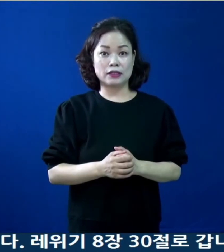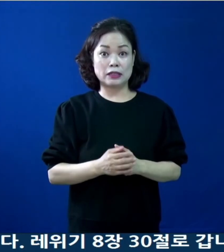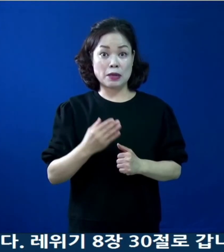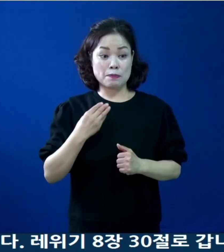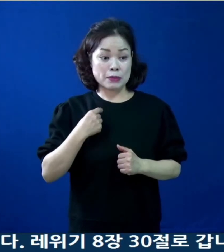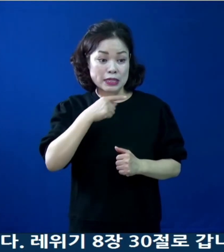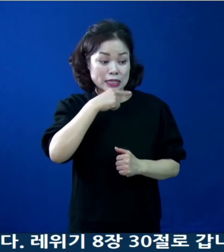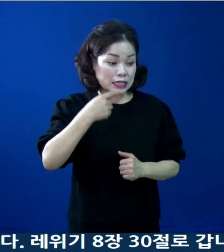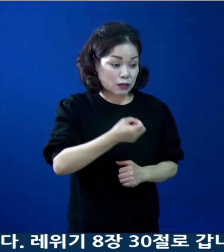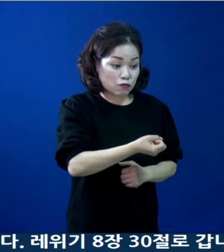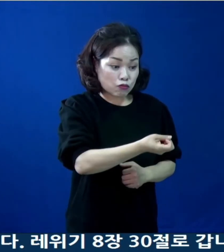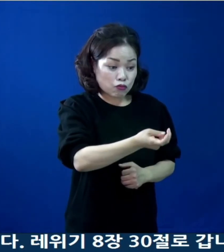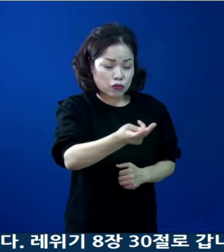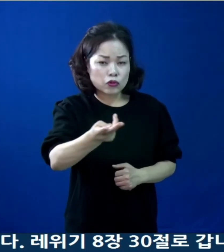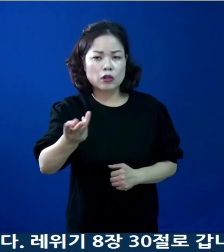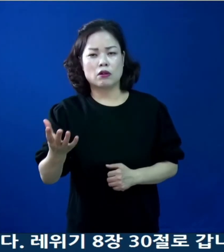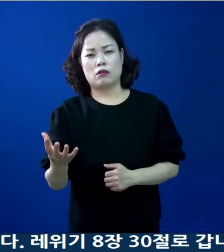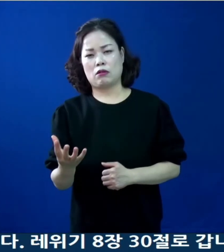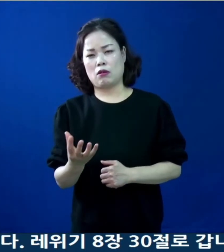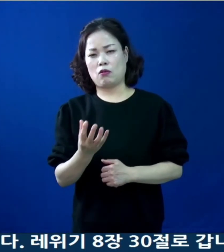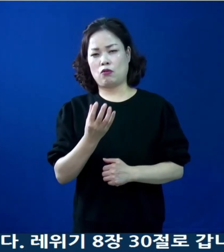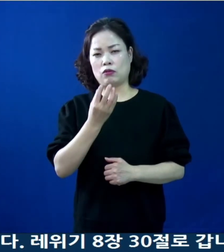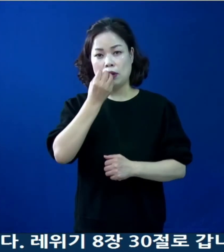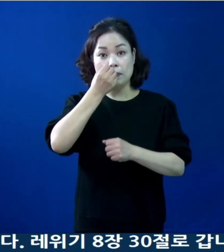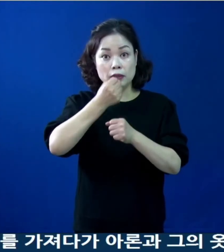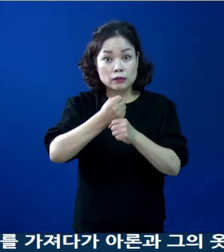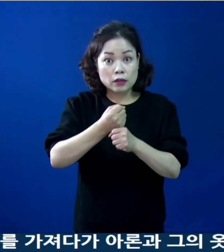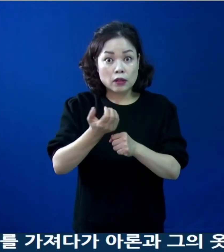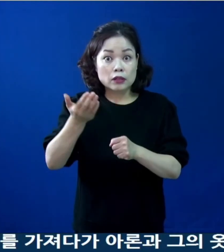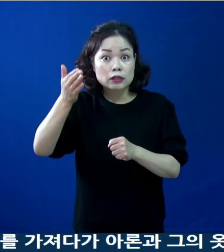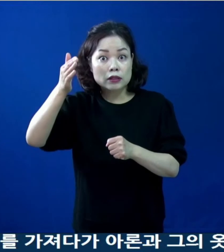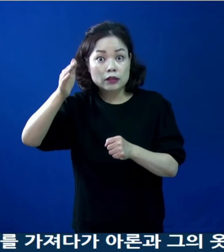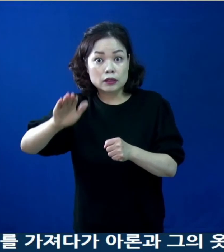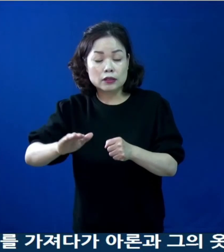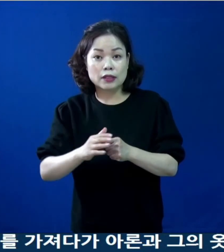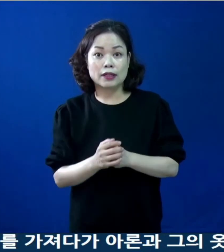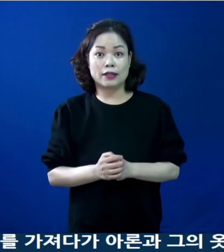피를 뿌려 거룩하게 하는 겁니다. 근데